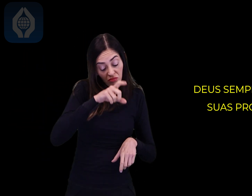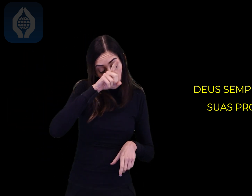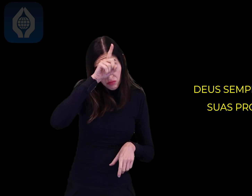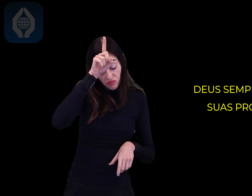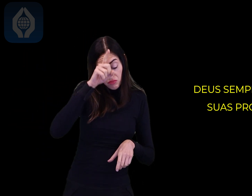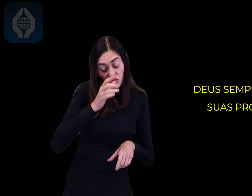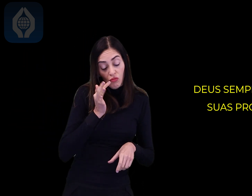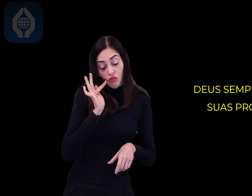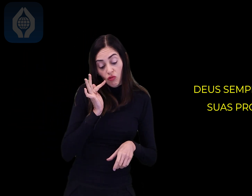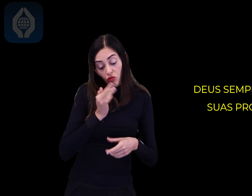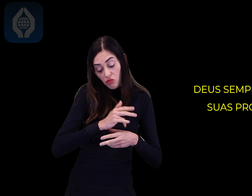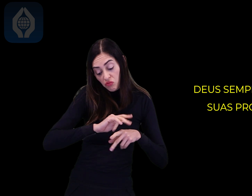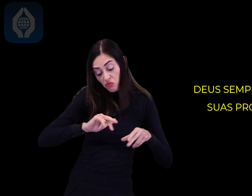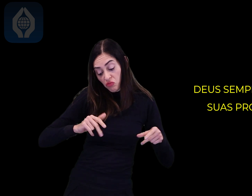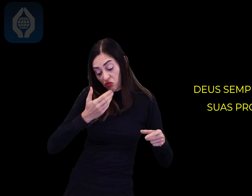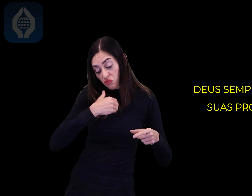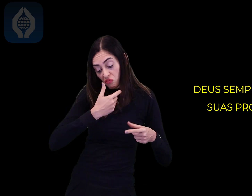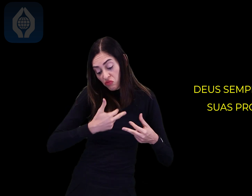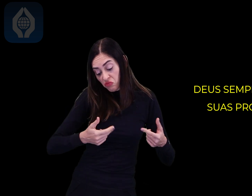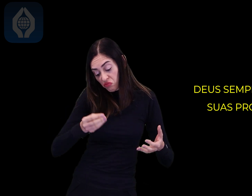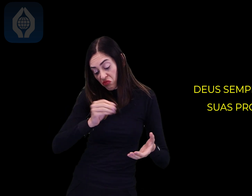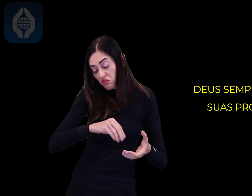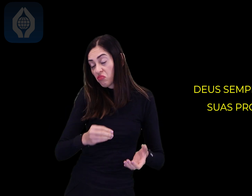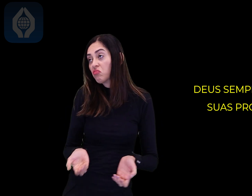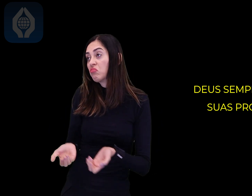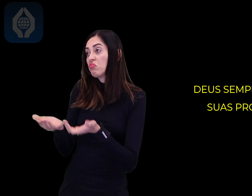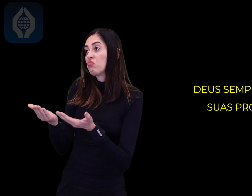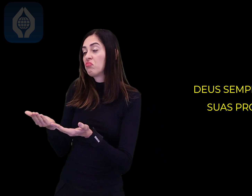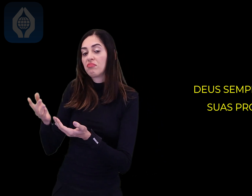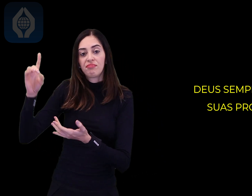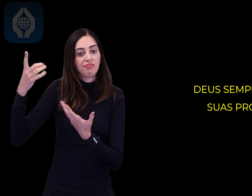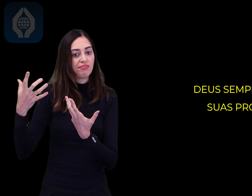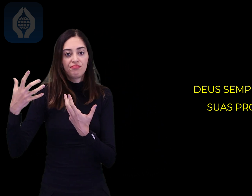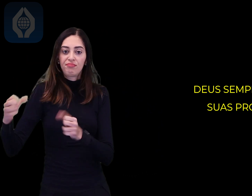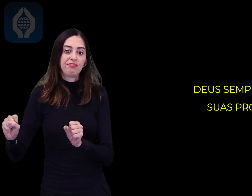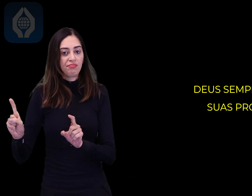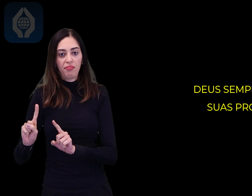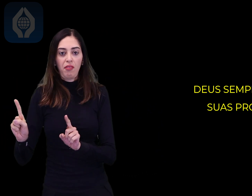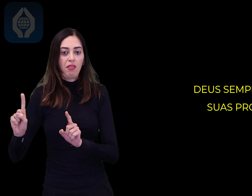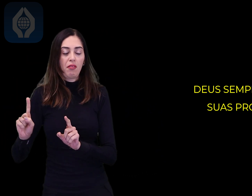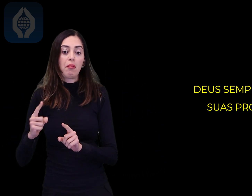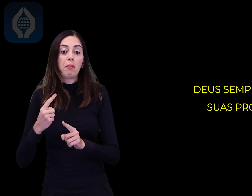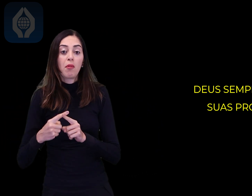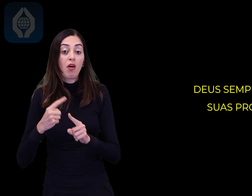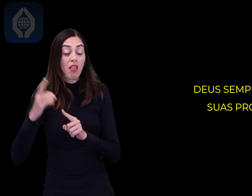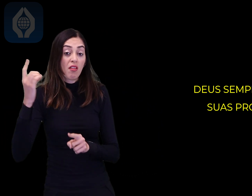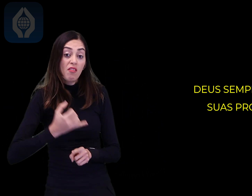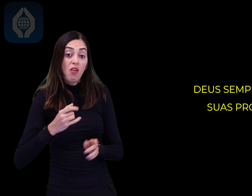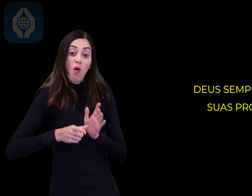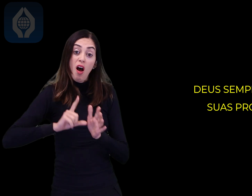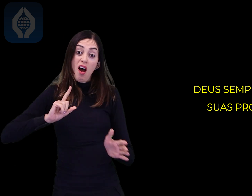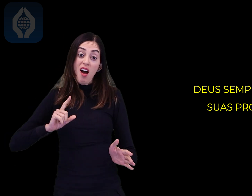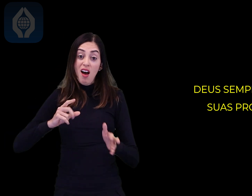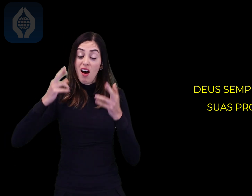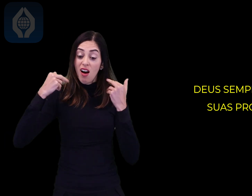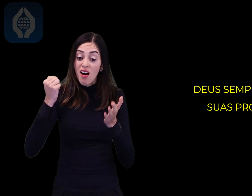a terra e toda a vida sobre ela através de um grande dilúvio. Ele iria fazer chover, apesar de nunca ter chovido